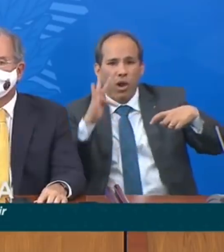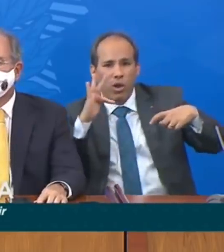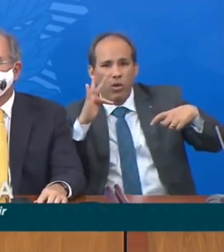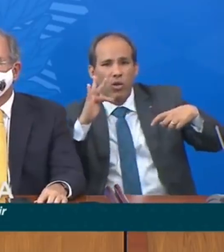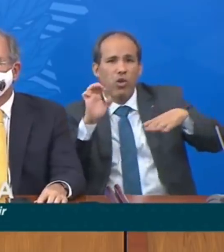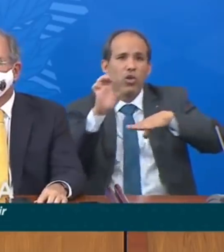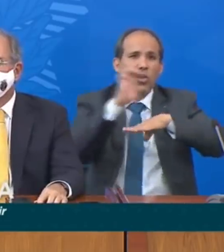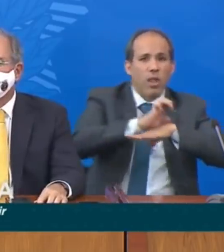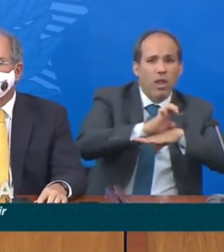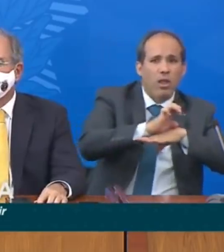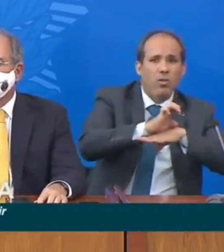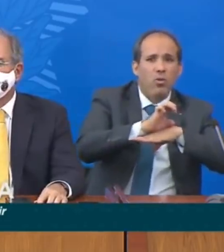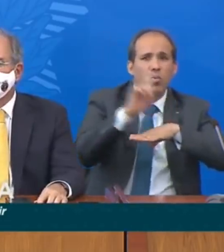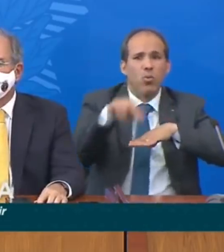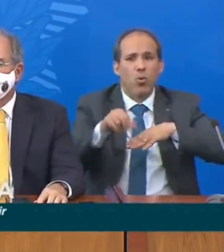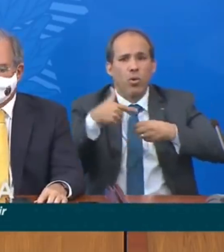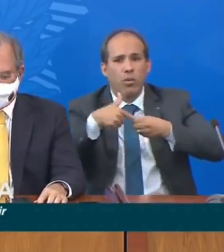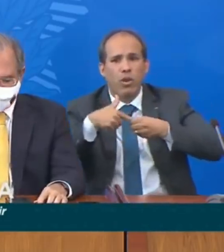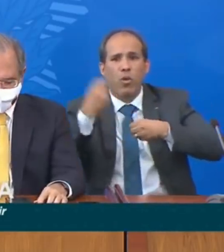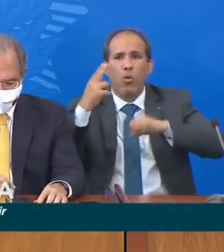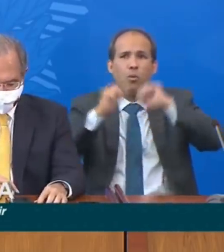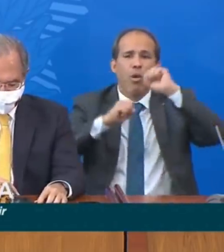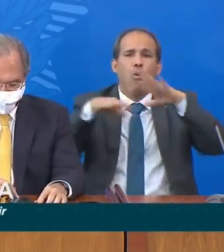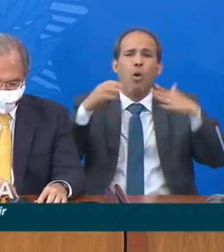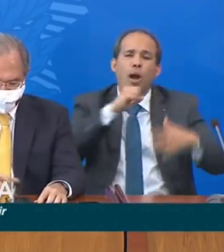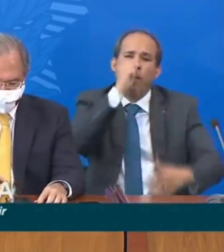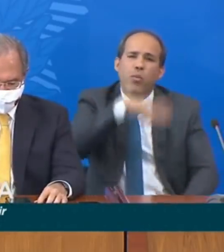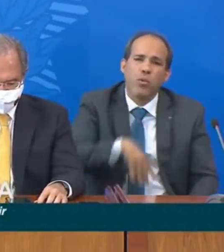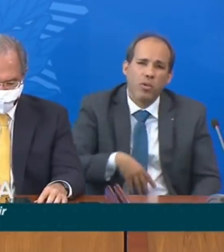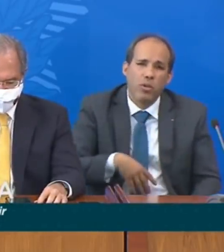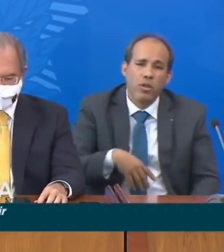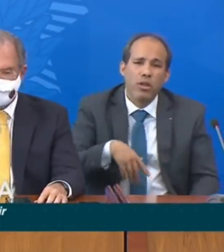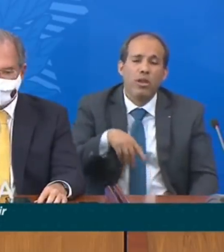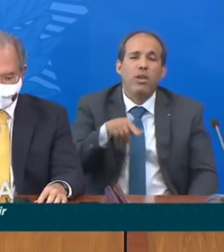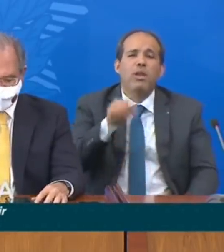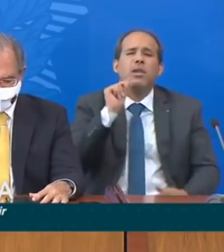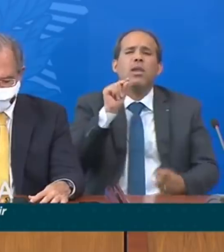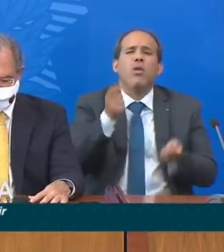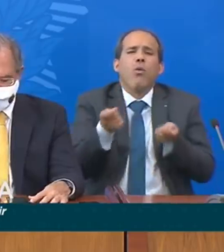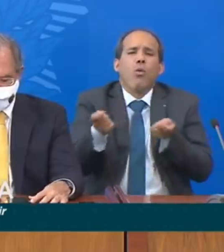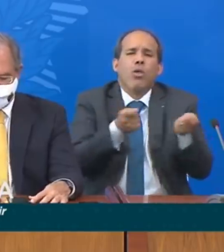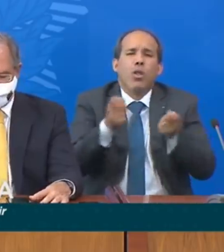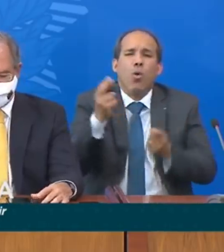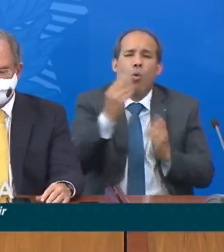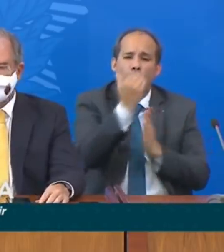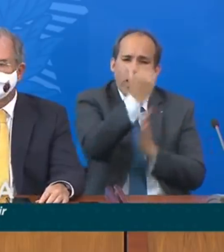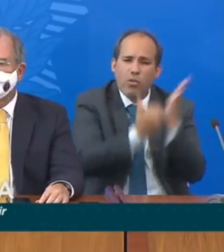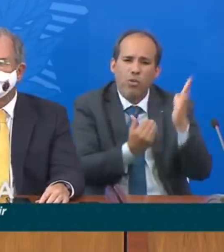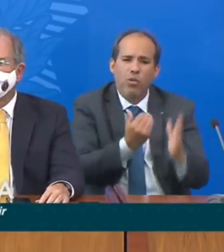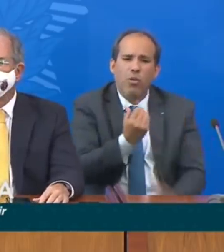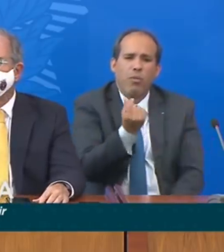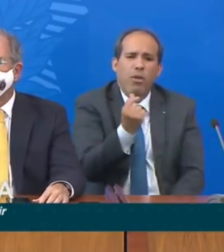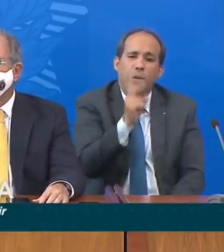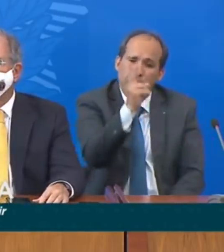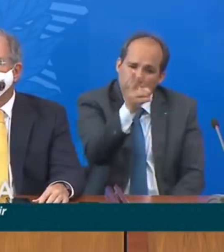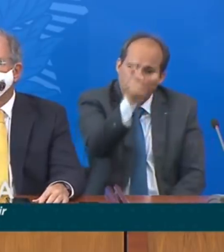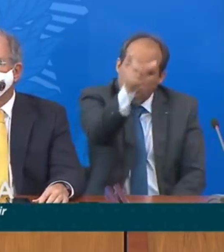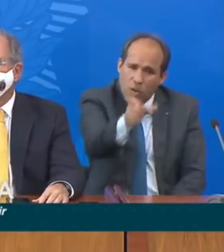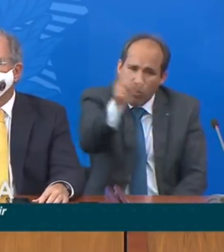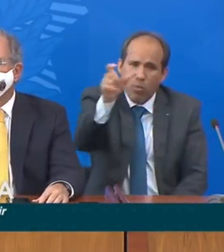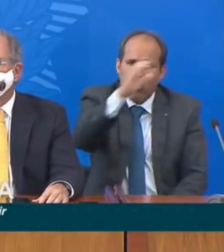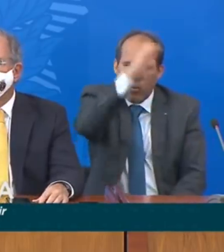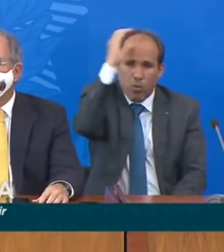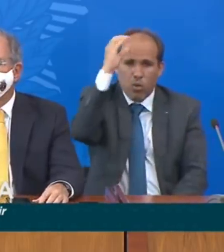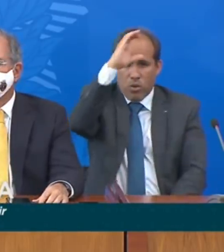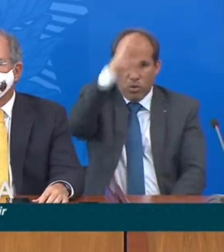Quem pode controlar e buscar reduzir o preço são os consumidores. É política de